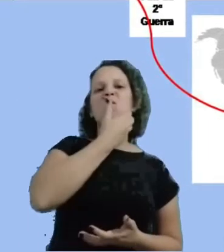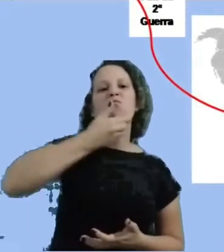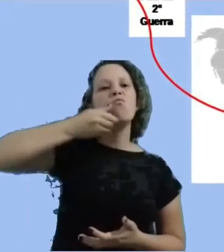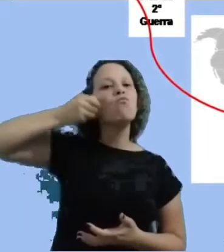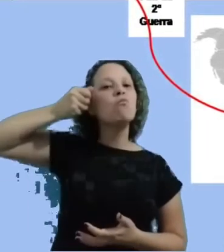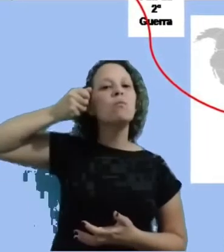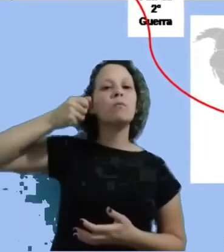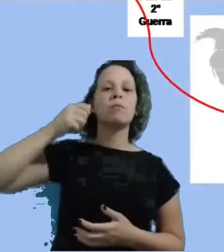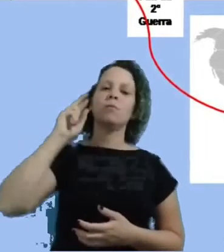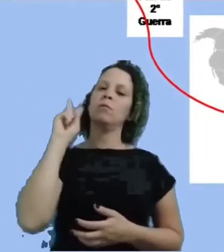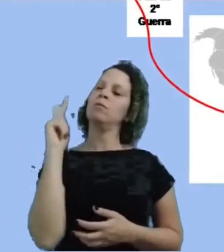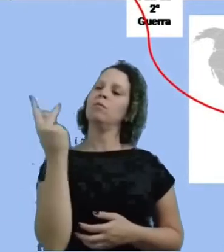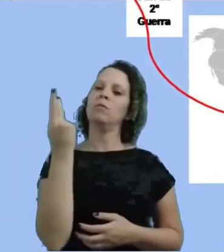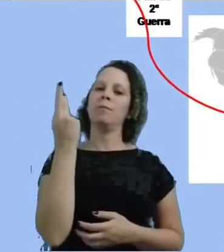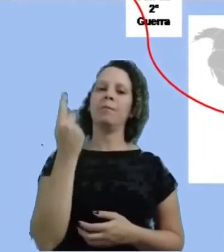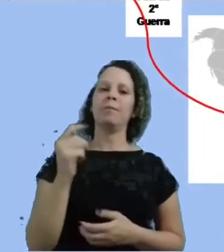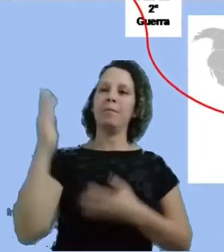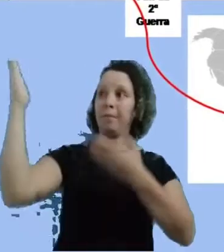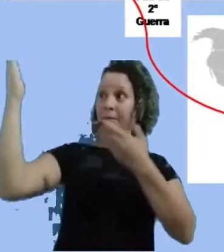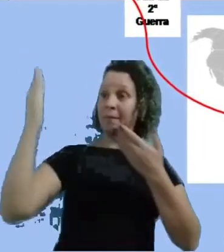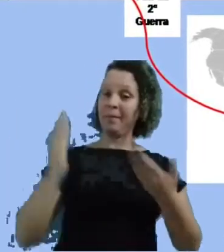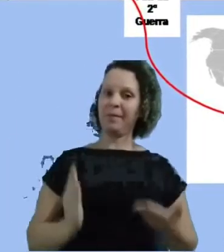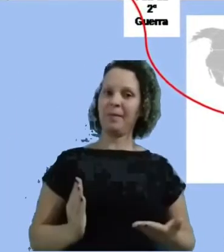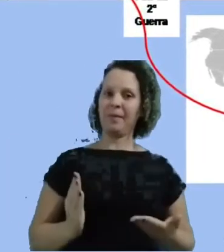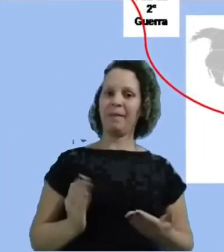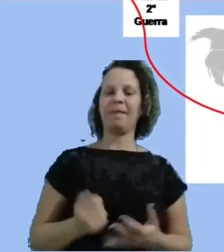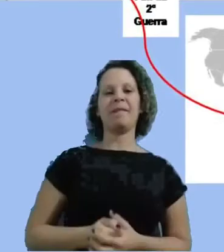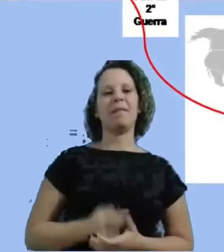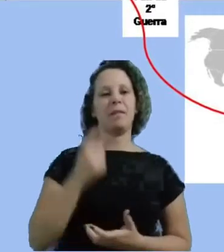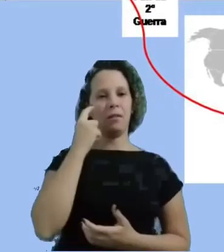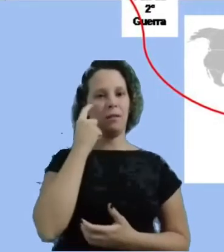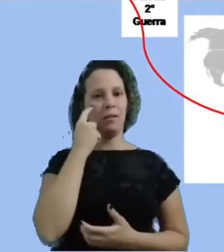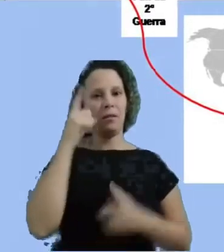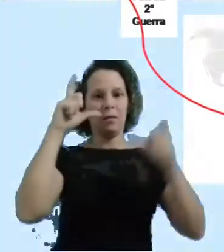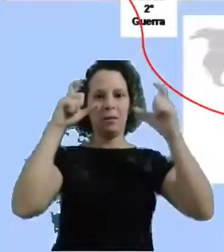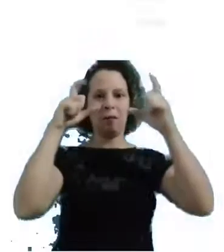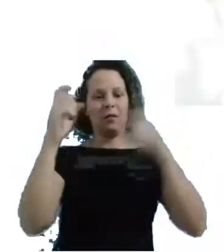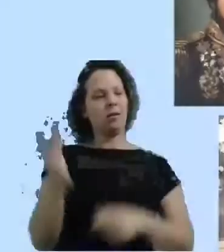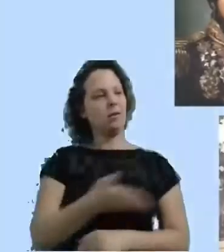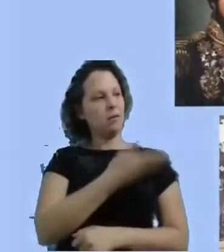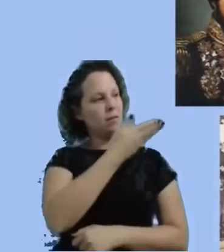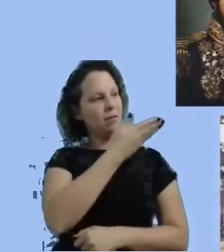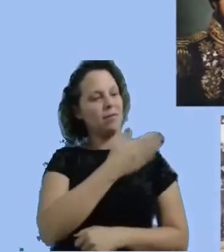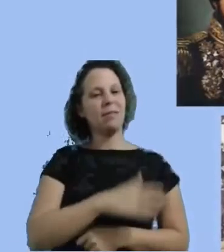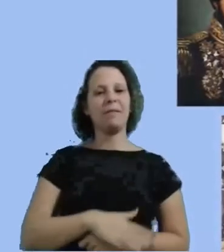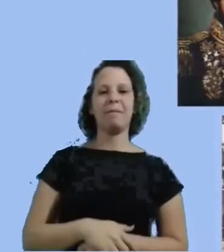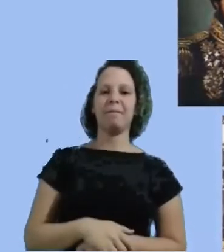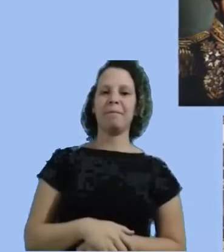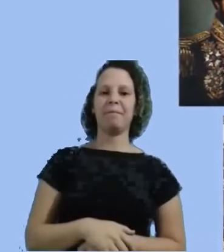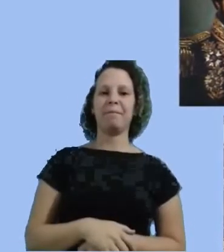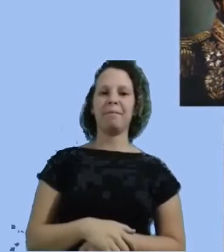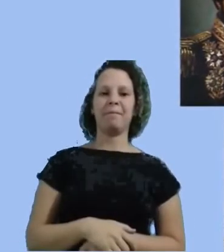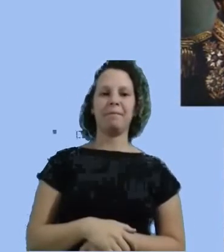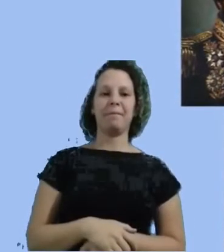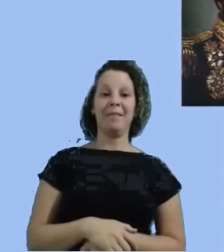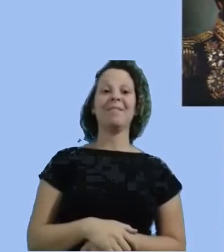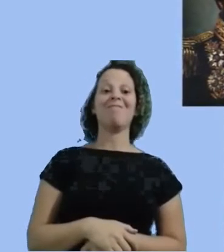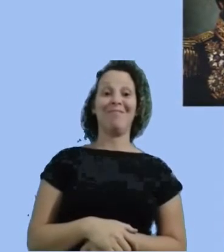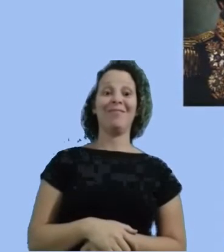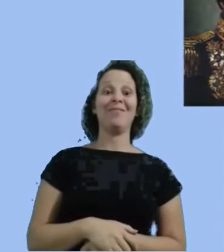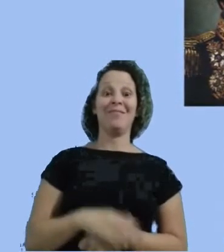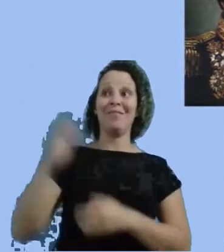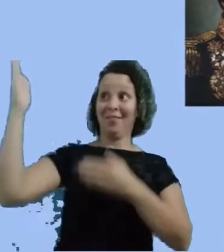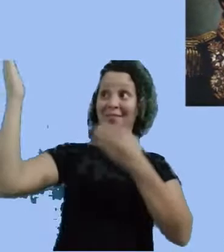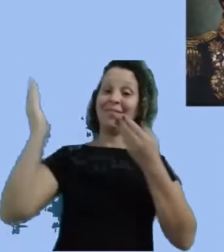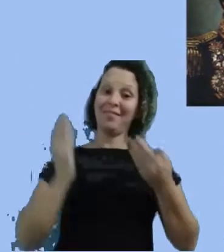com esse sinal para vir aqui para o Brasil. Veja só a foto. Dom Pedro e